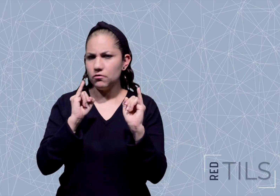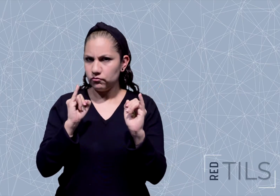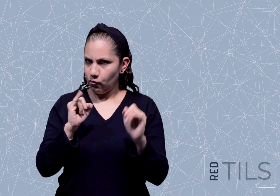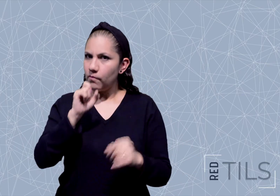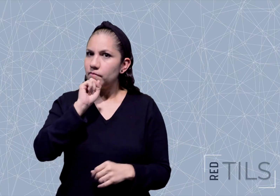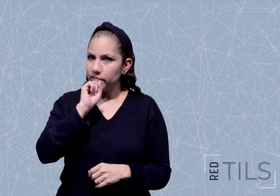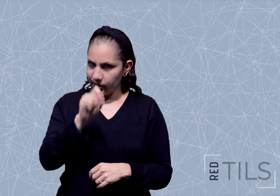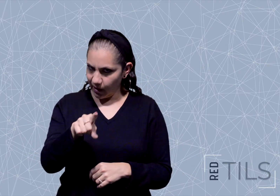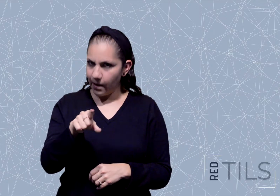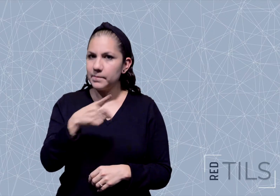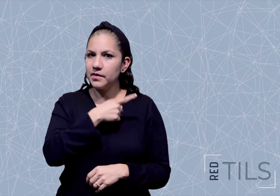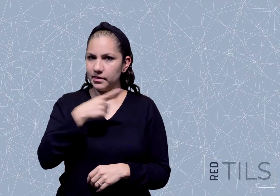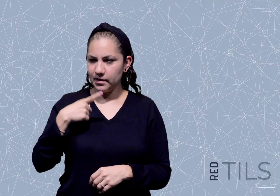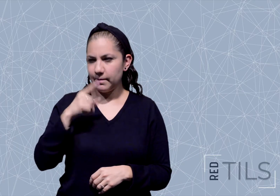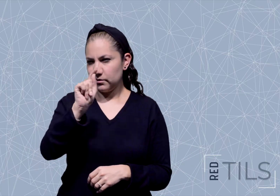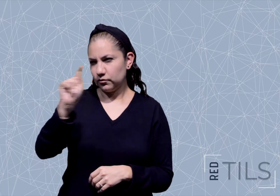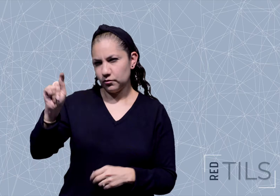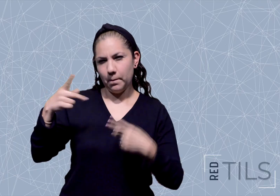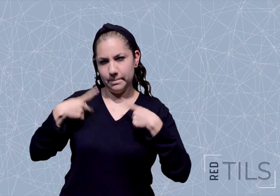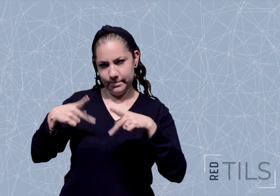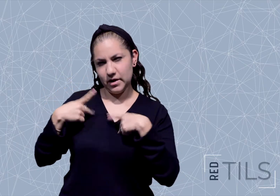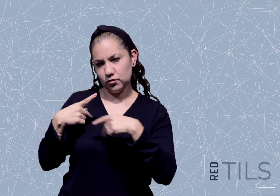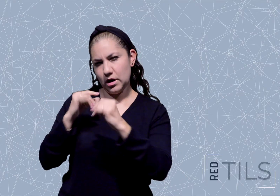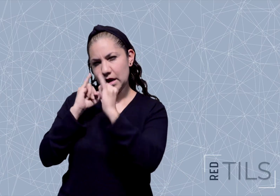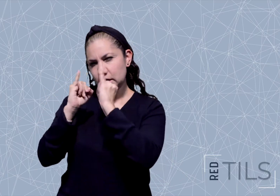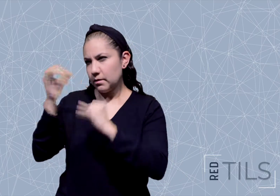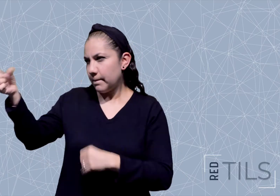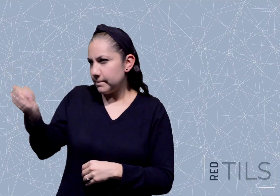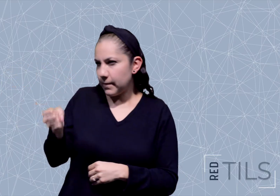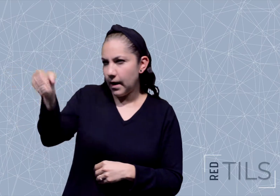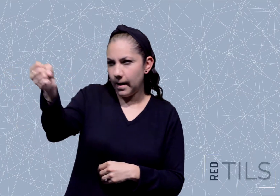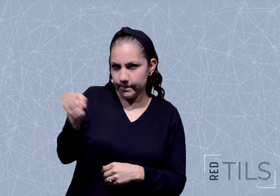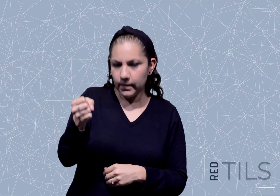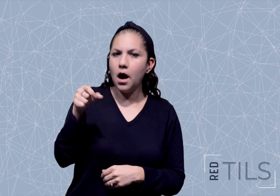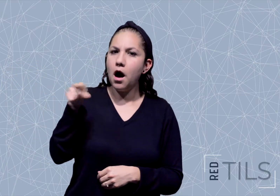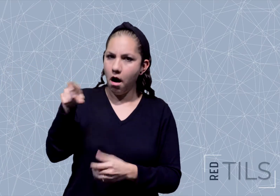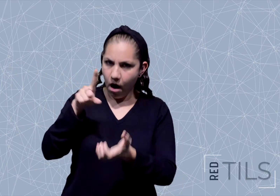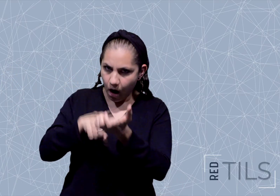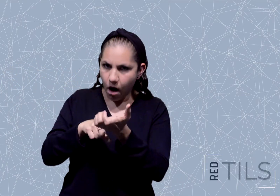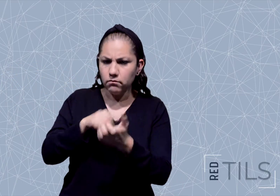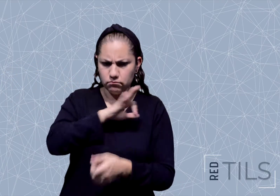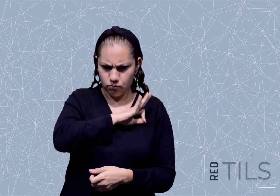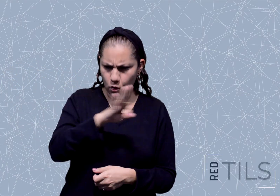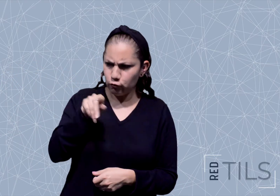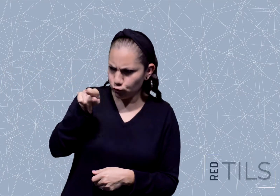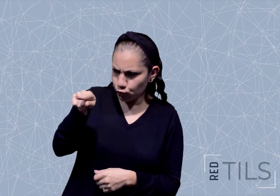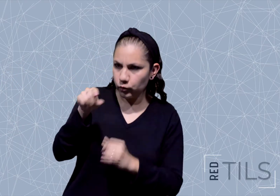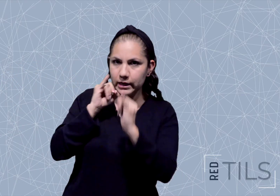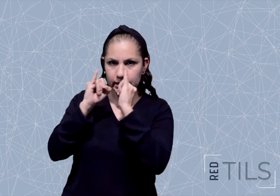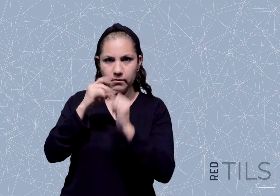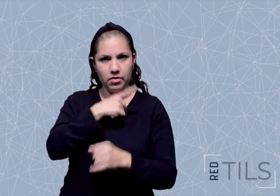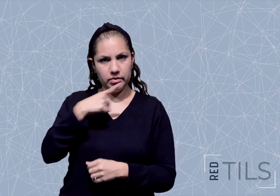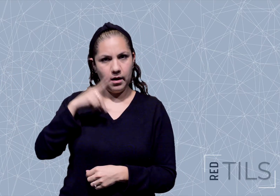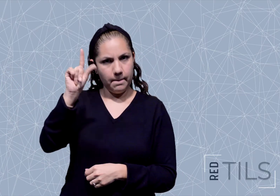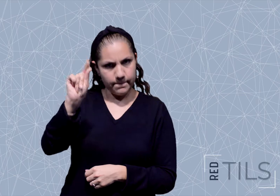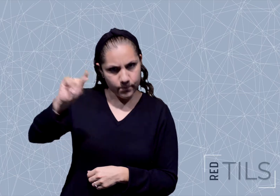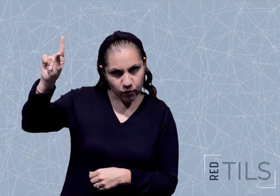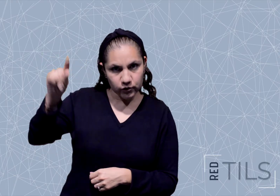así como la necesidad de generar conciencia sobre el derecho de exigir buenas condiciones de trabajo y de